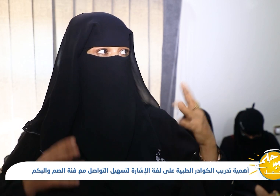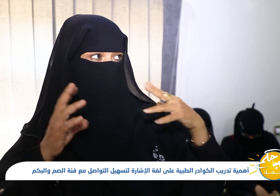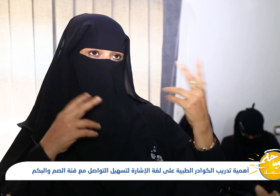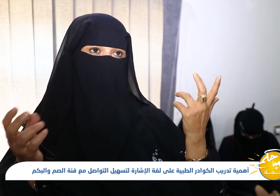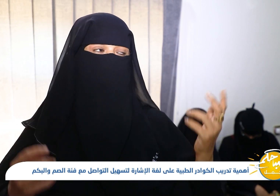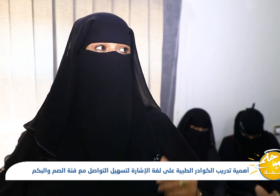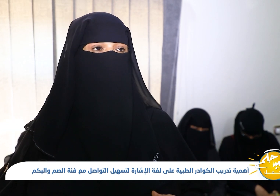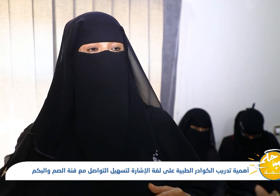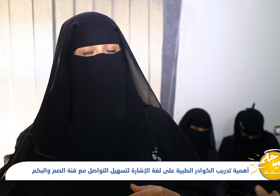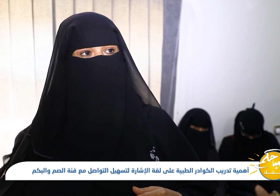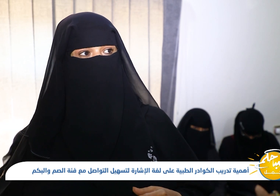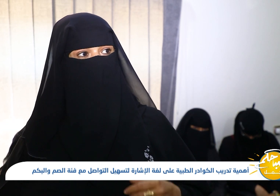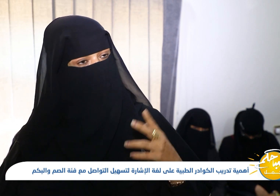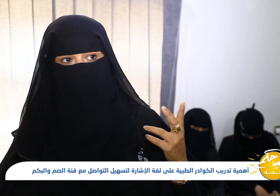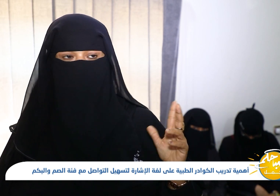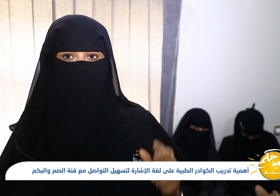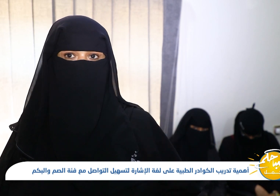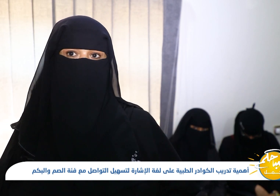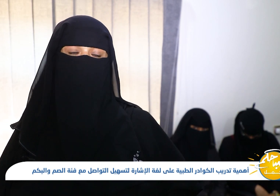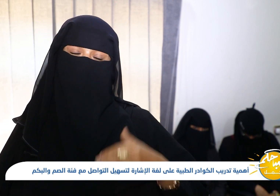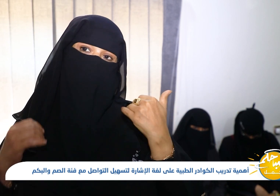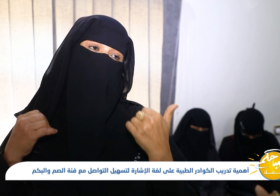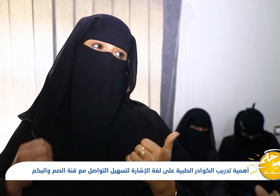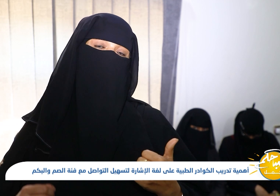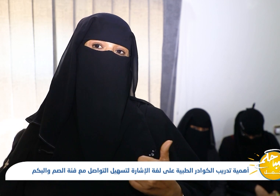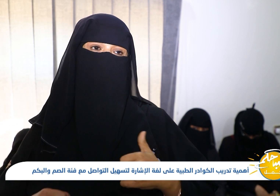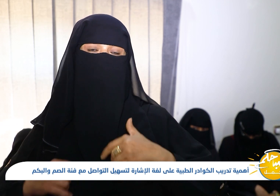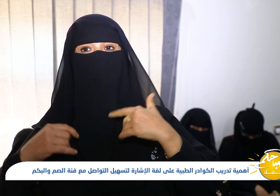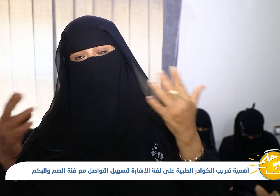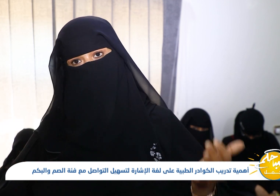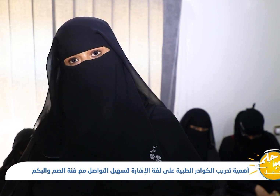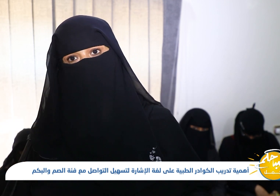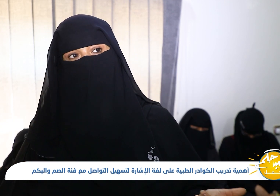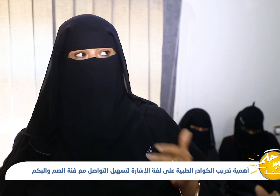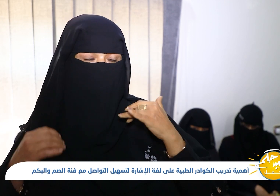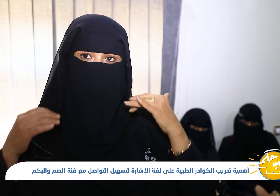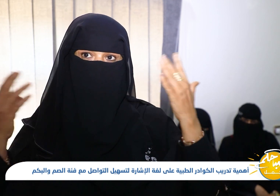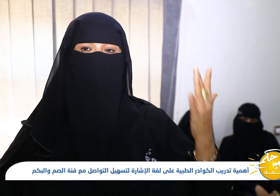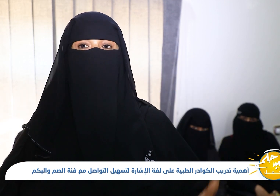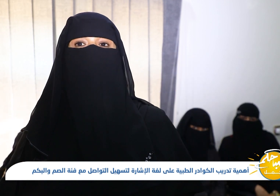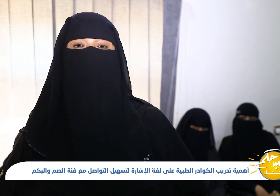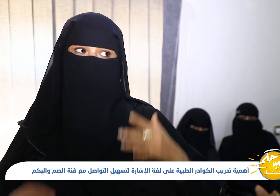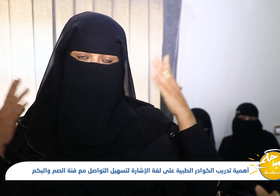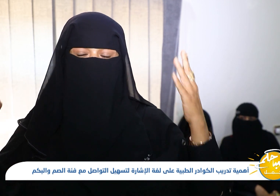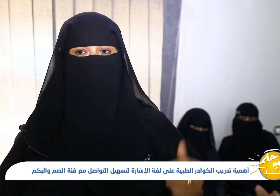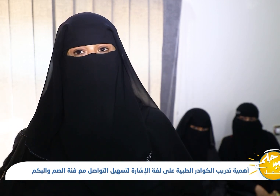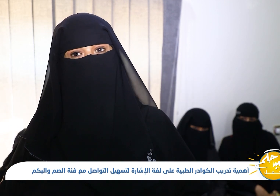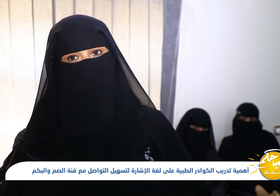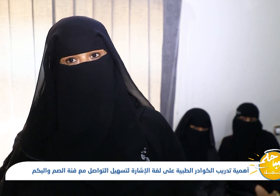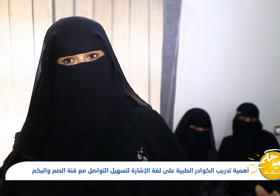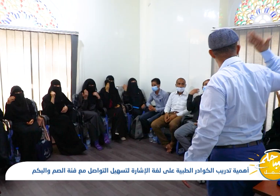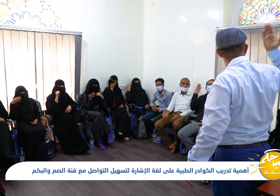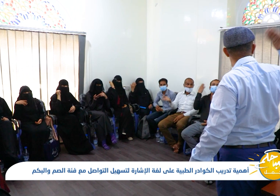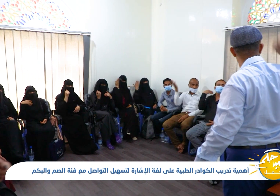يستطيعش يتكلم، نقدر نأشر له بالإشارة، يعني حلو. بس نتمنى لو كانت دورة أكثر من كذا عشان نزيد ناخذ معلومات